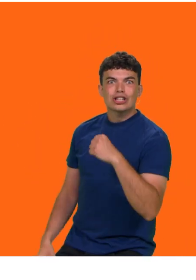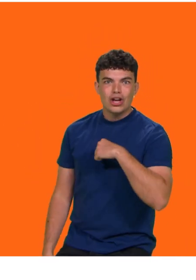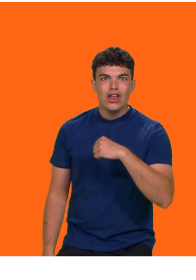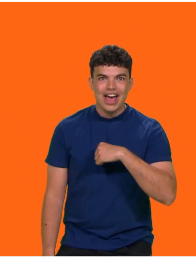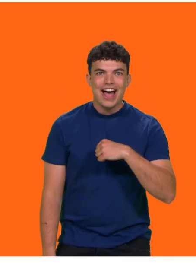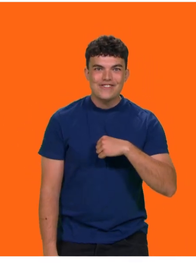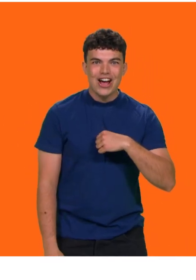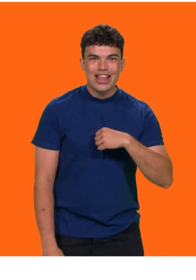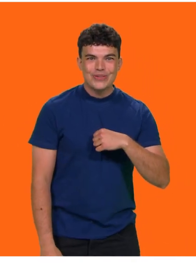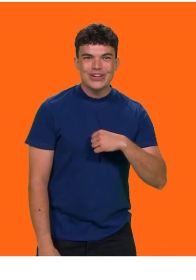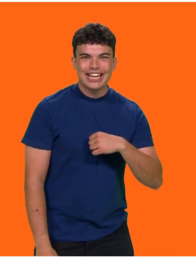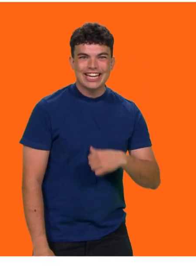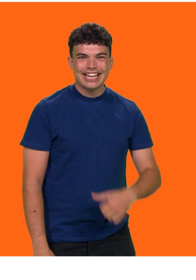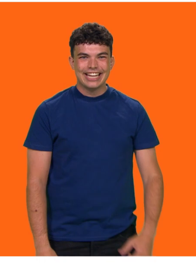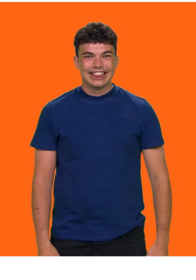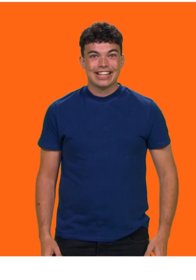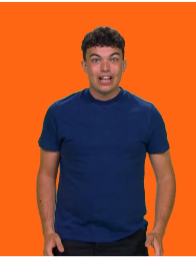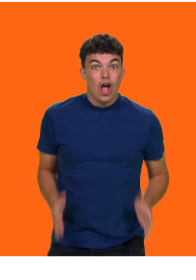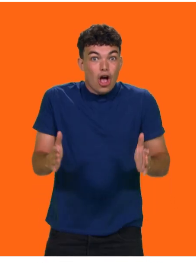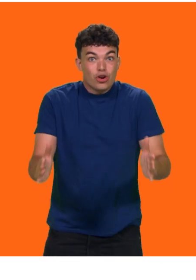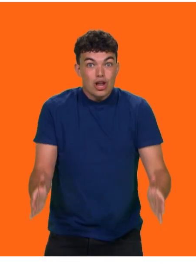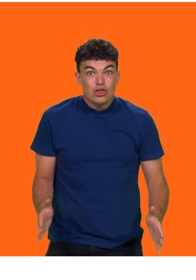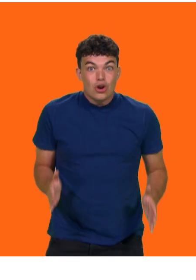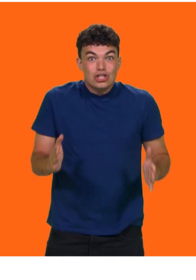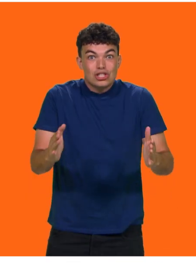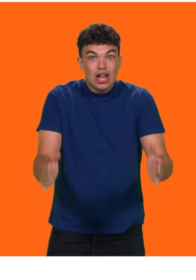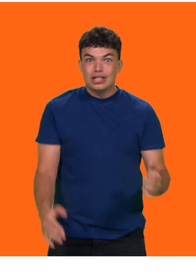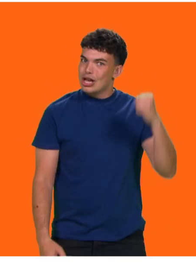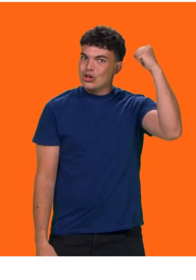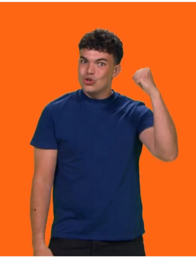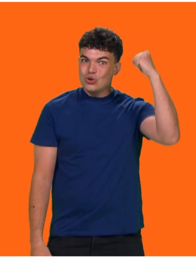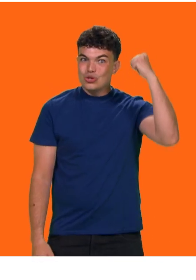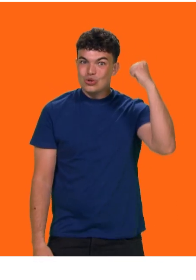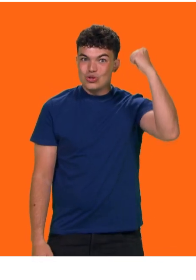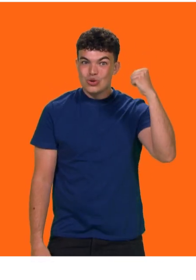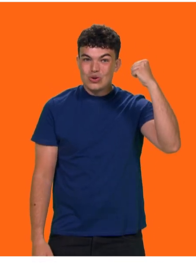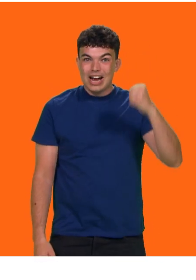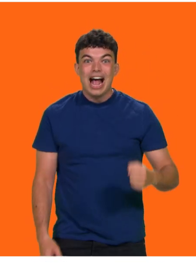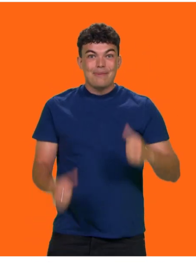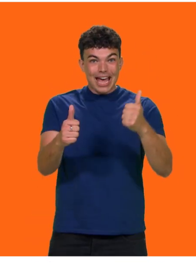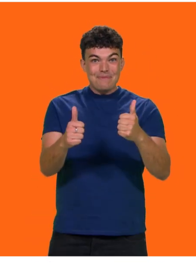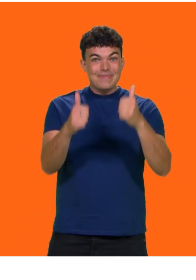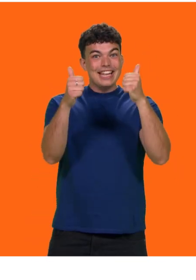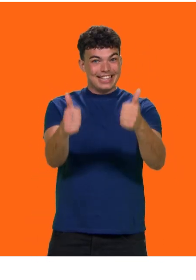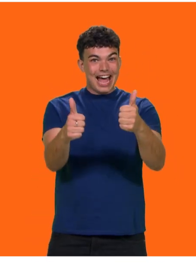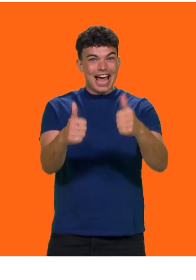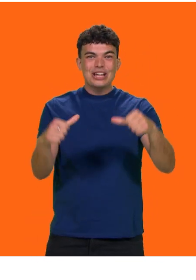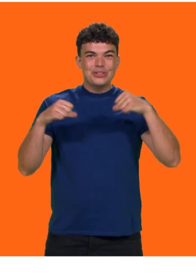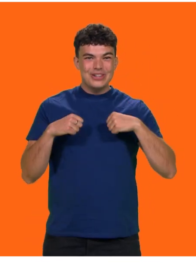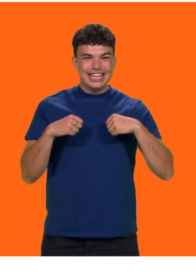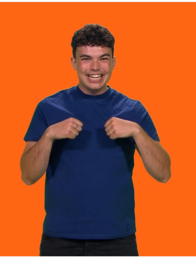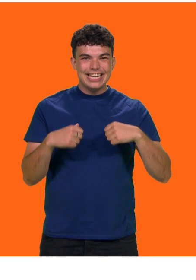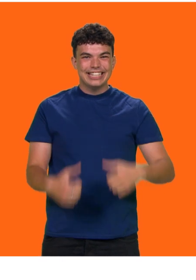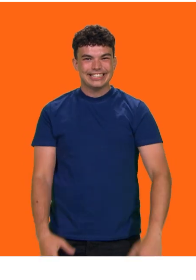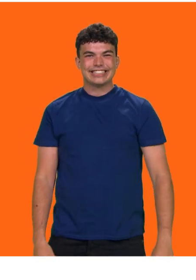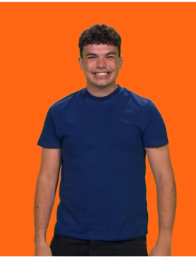enfawr, dyna fyddwn ni. Yn rhithron sydyn, tŵ, tŵ, tŵ, am gerbyd da